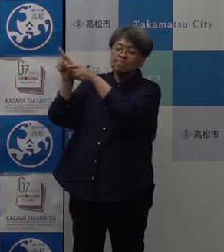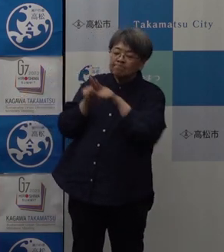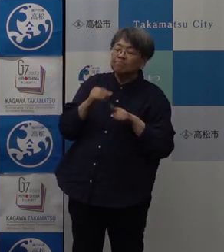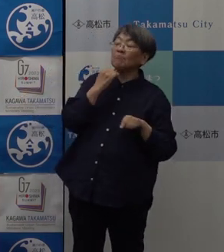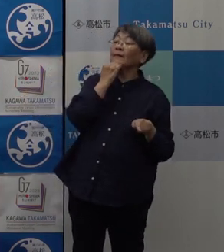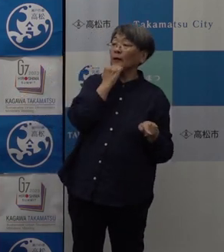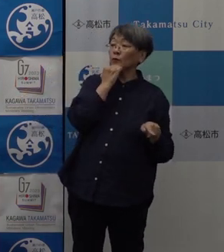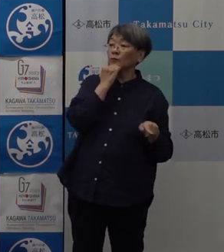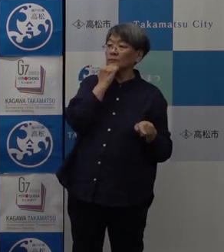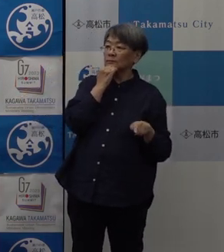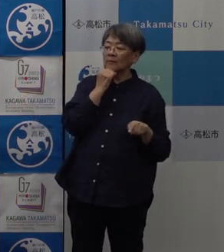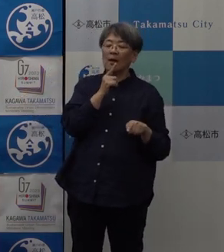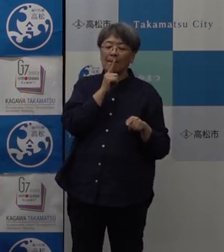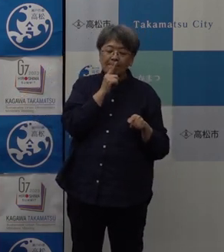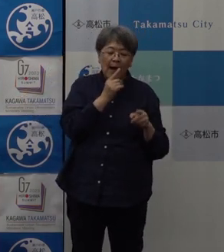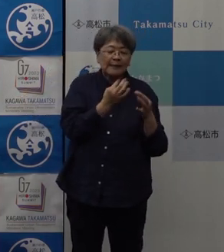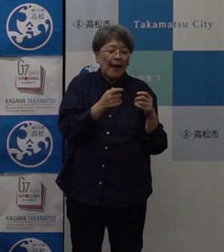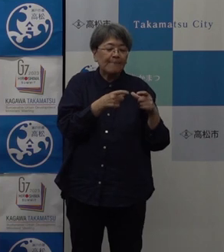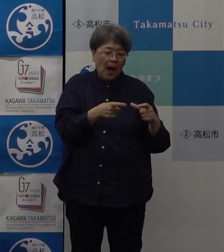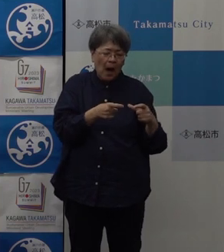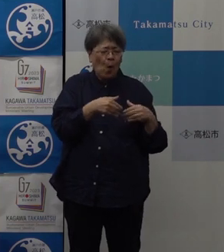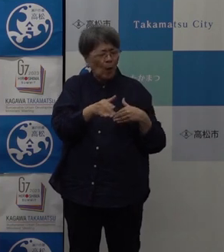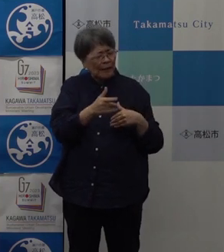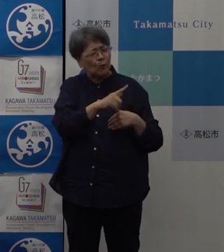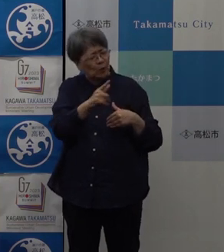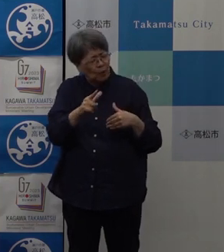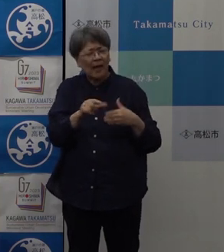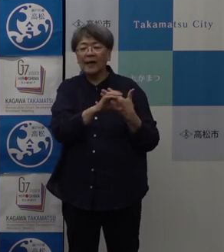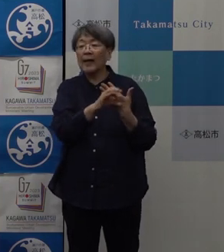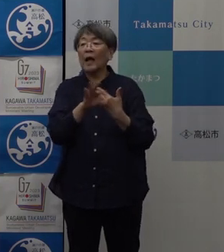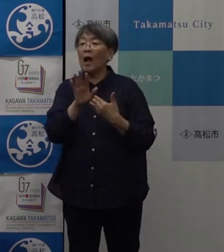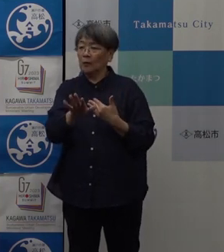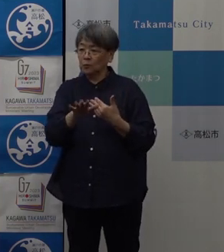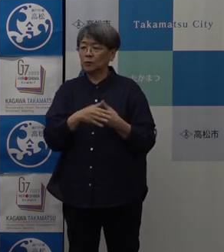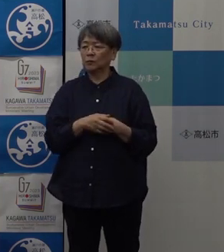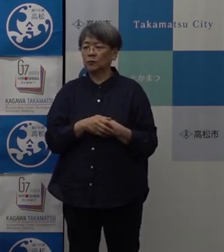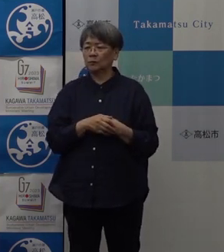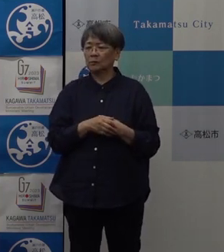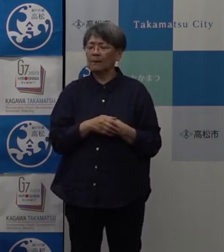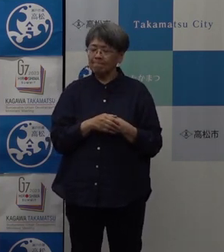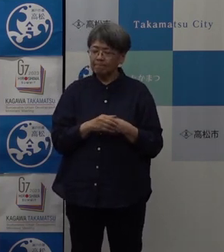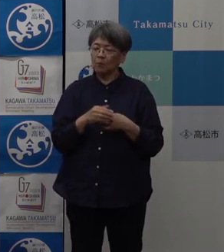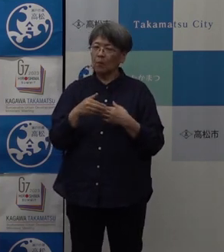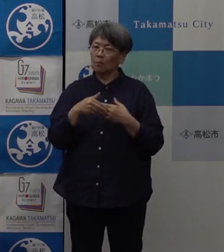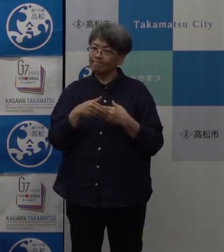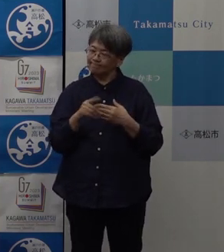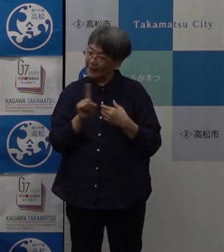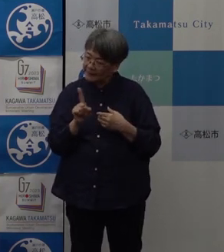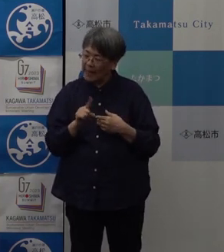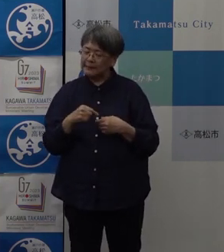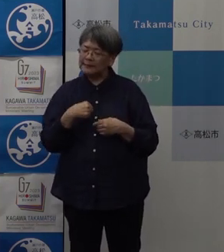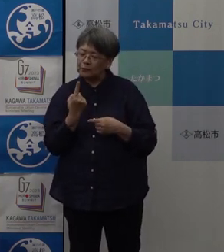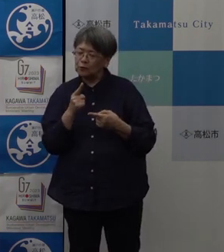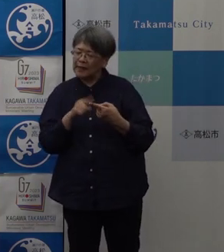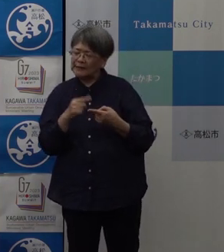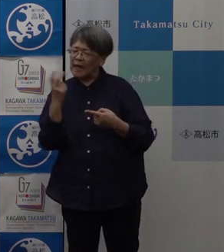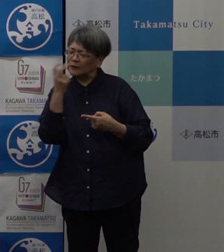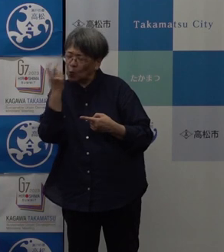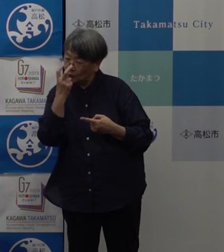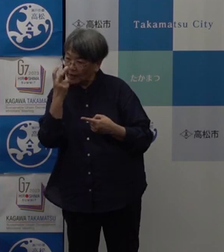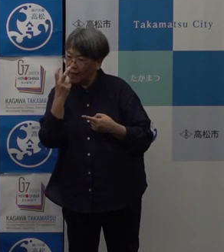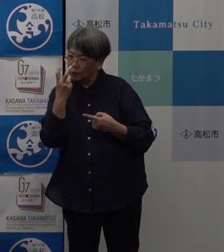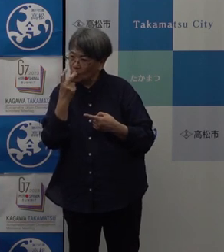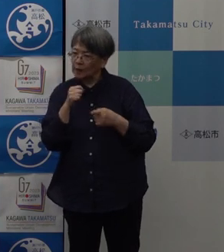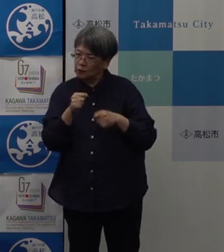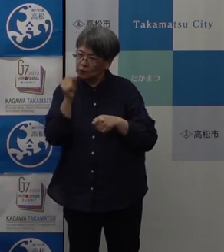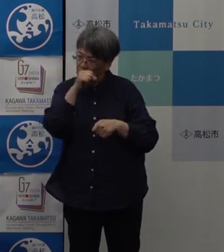ですけれども、まあ、マイナンバートラブル、まあ、いろいろ他にもあるかと思いますが、ふとして何かこう調査であるとか、あのそ そういったことをするご予定とか